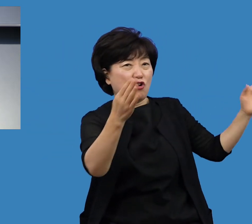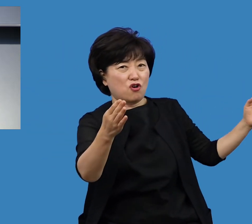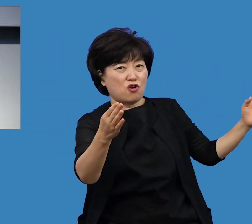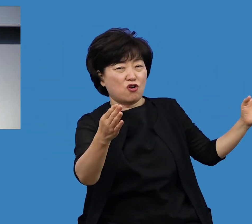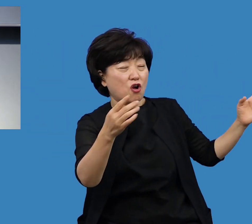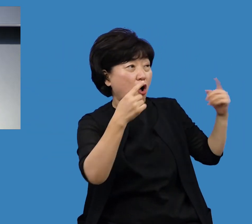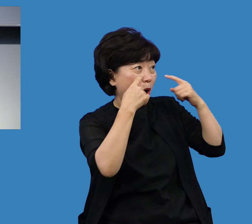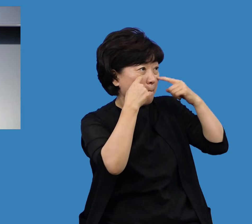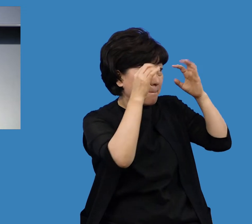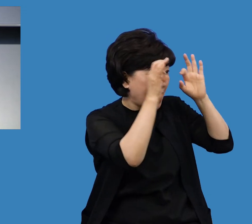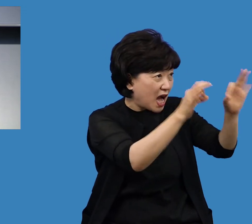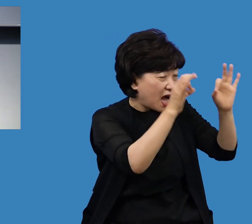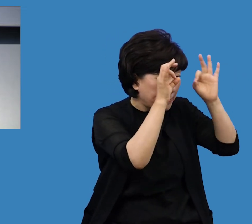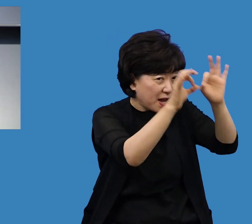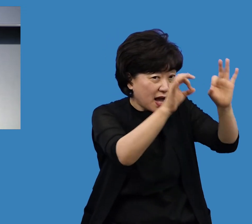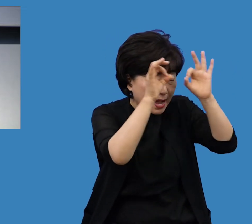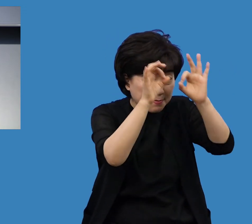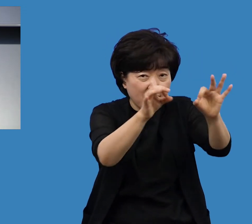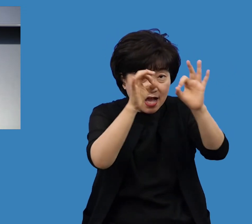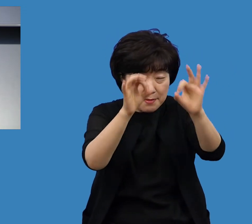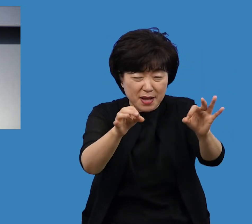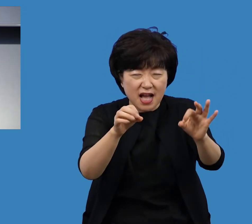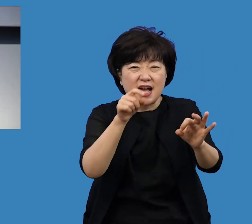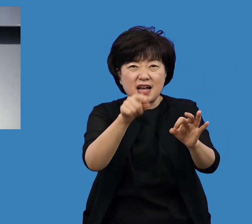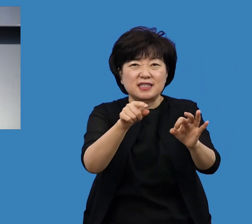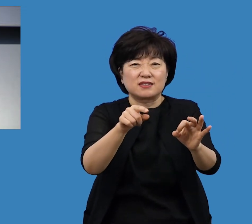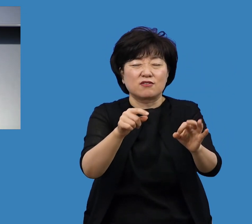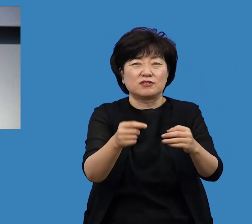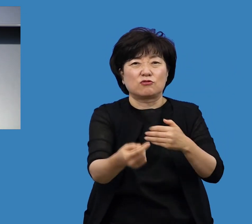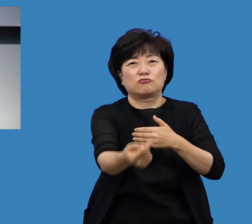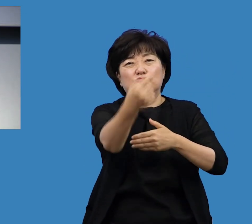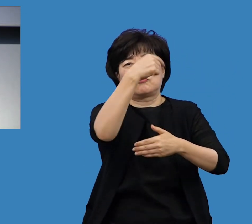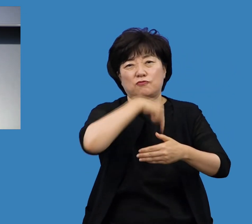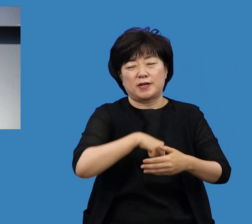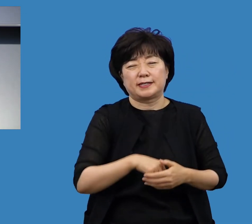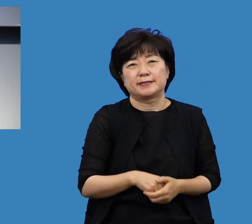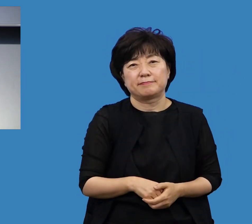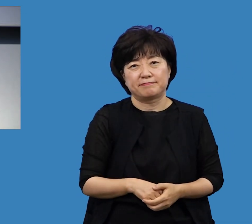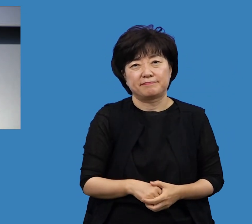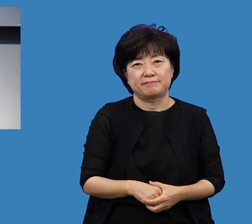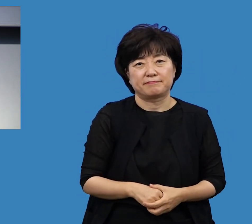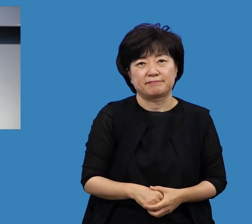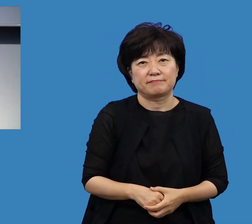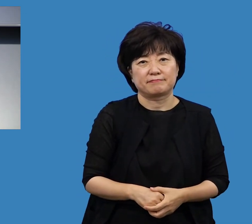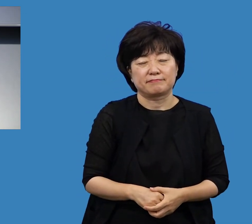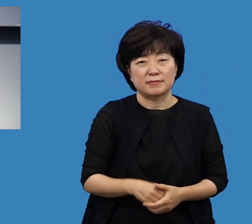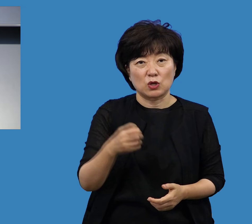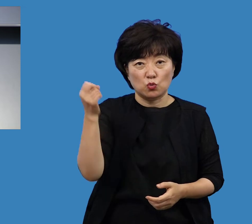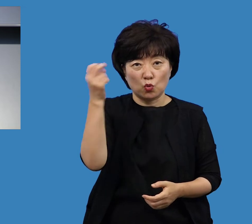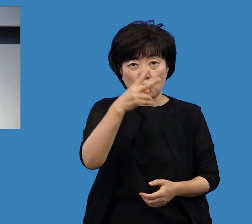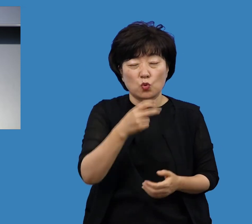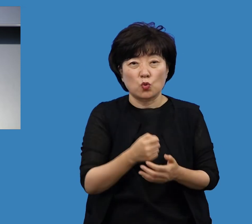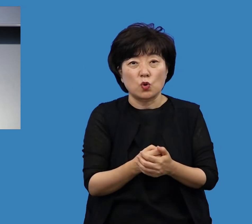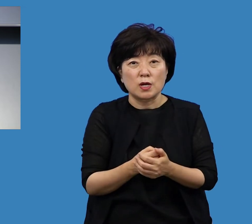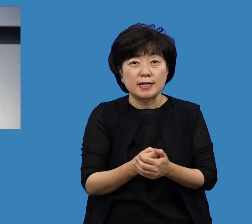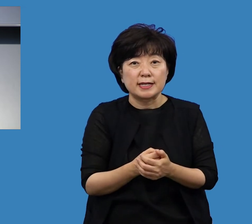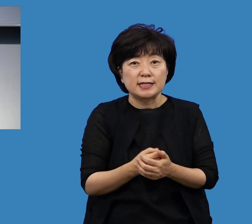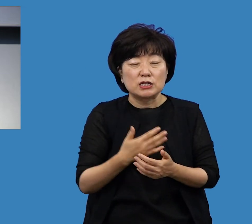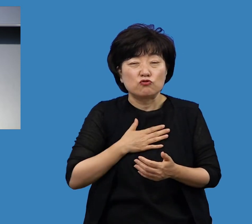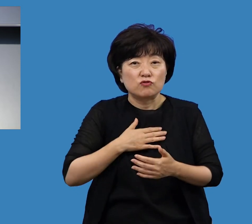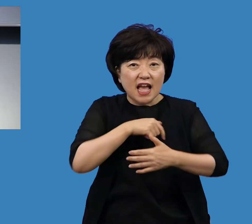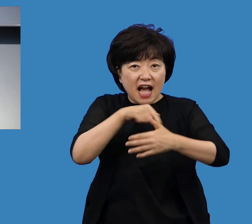하여간 보는 것을 통해서 문을 열게 되는 겁니다. 자, 뿐만 아니라 우리 안에 있는